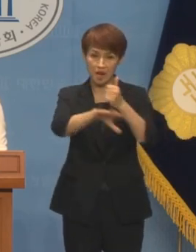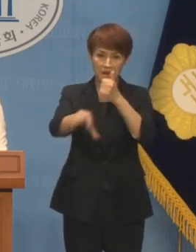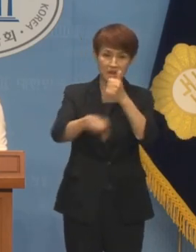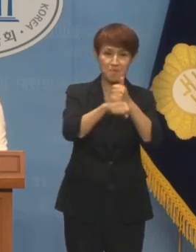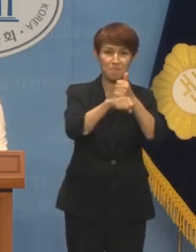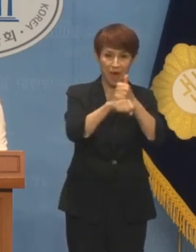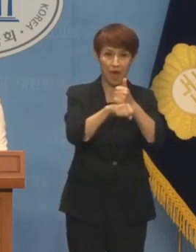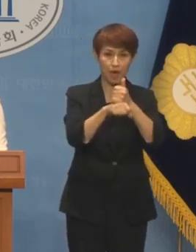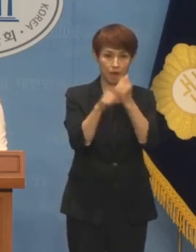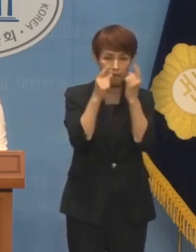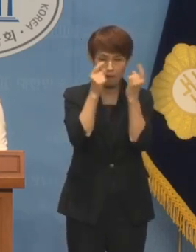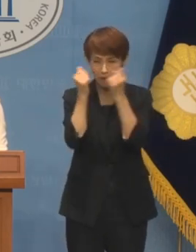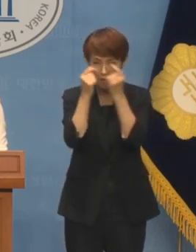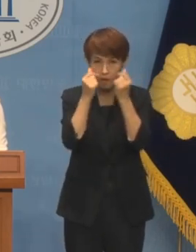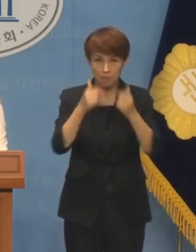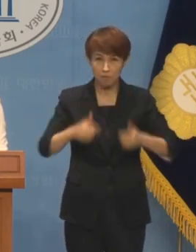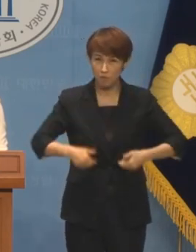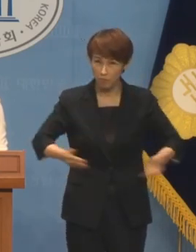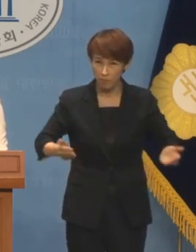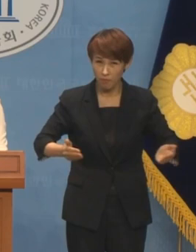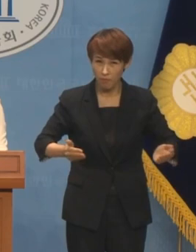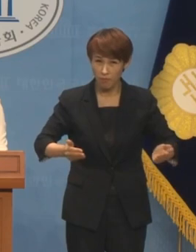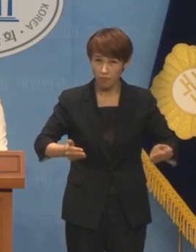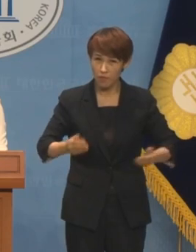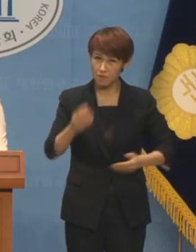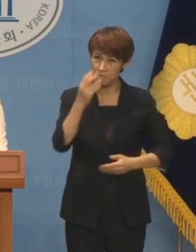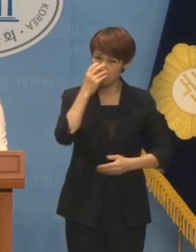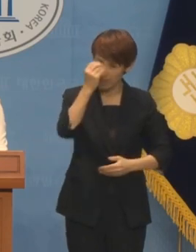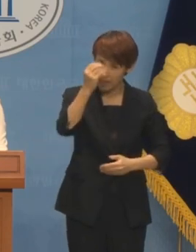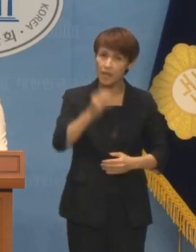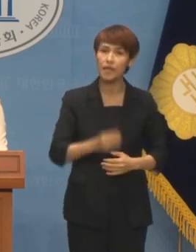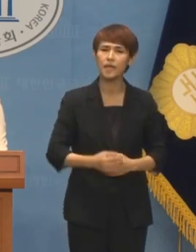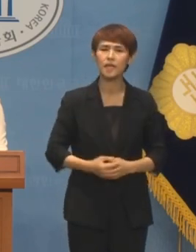이상 눈치 볼 필요 없다는 오만한 자신감입니다.